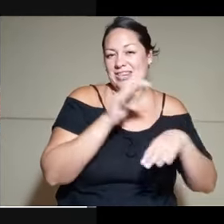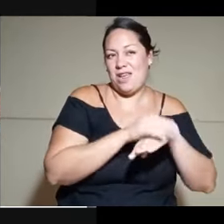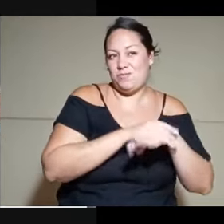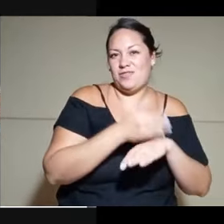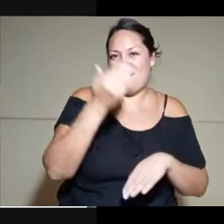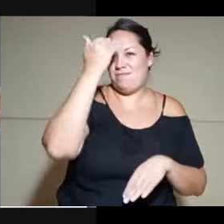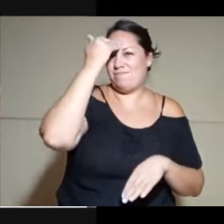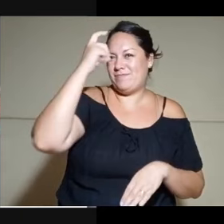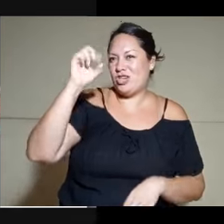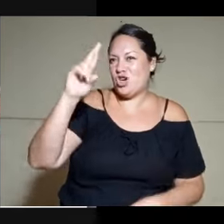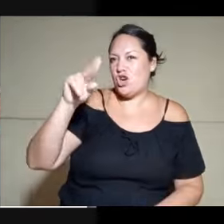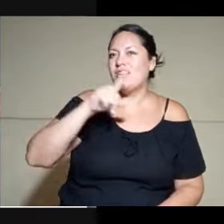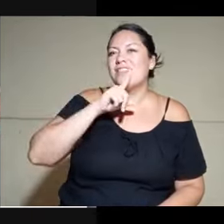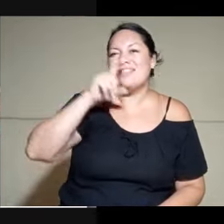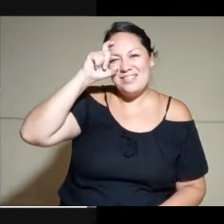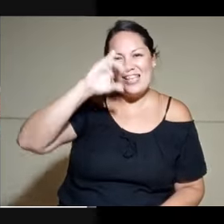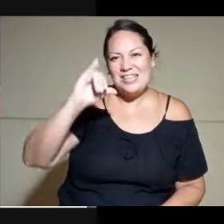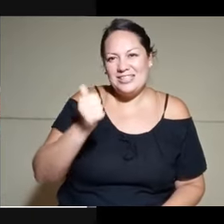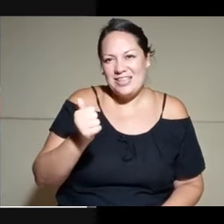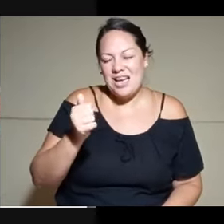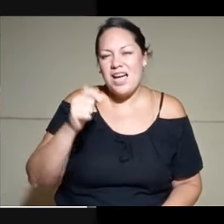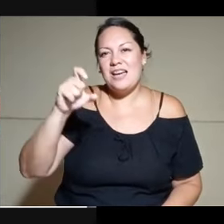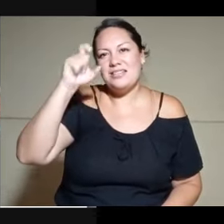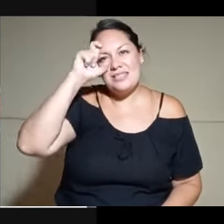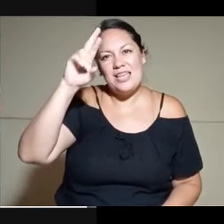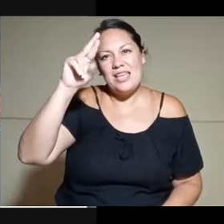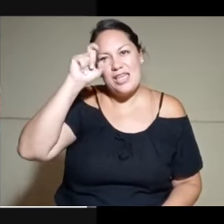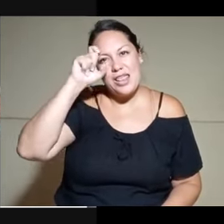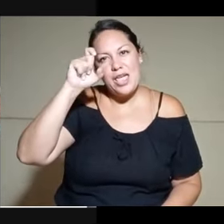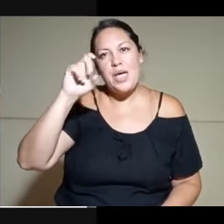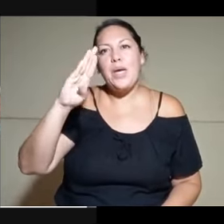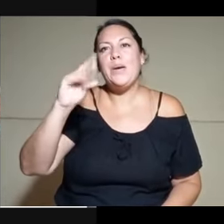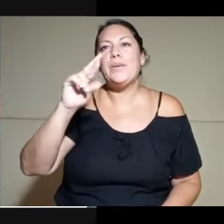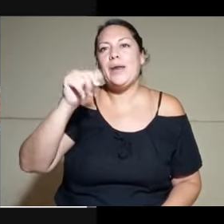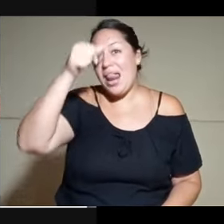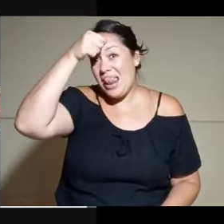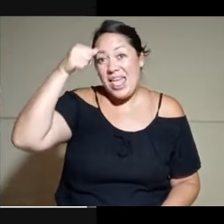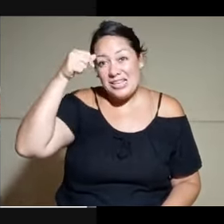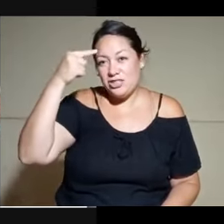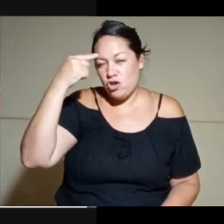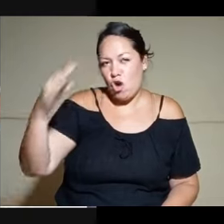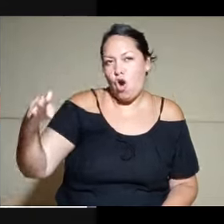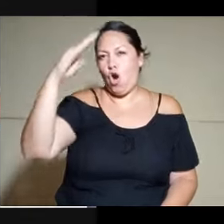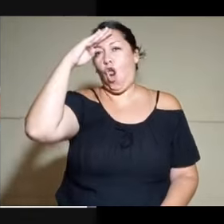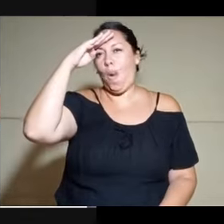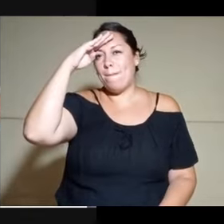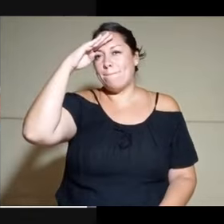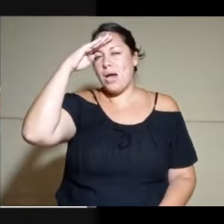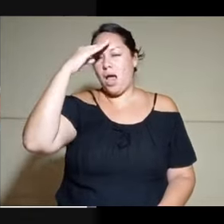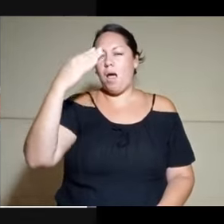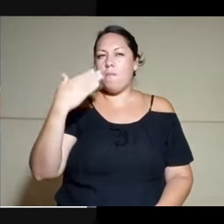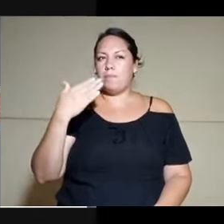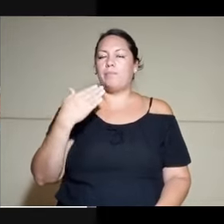mi abuela. Entonces podemos hacer todas esas asociaciones gracias a la corteza cerebral. Entonces, acá llega la